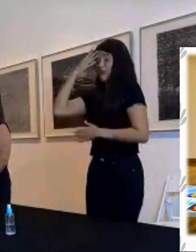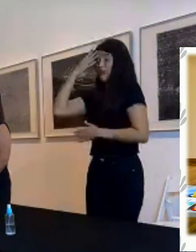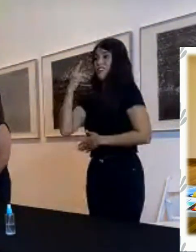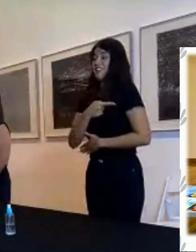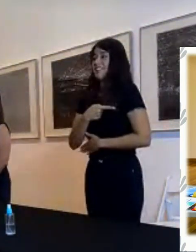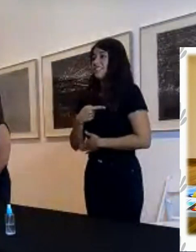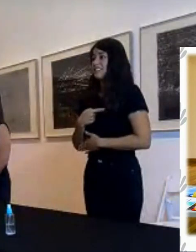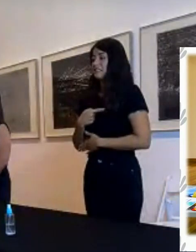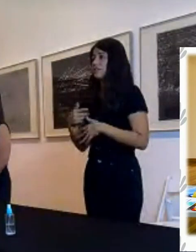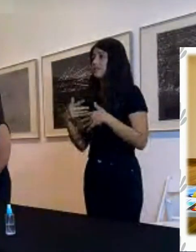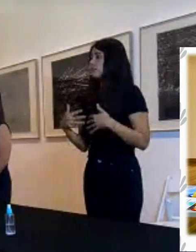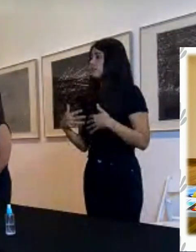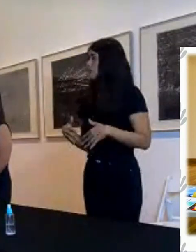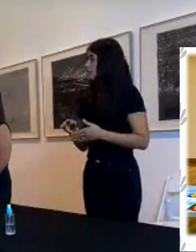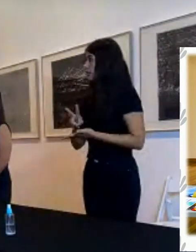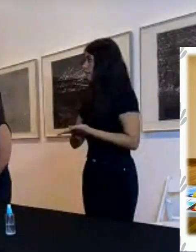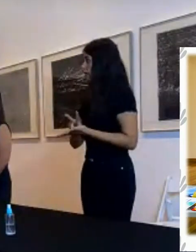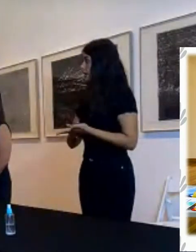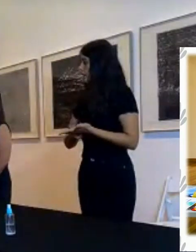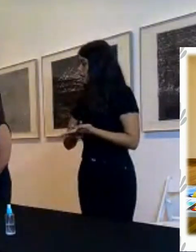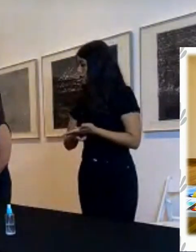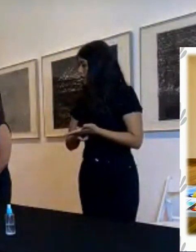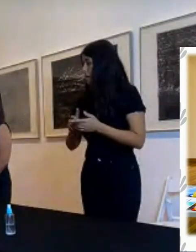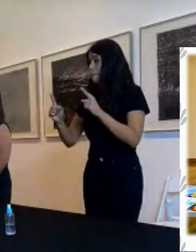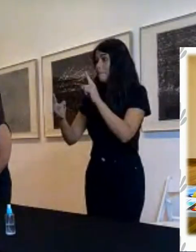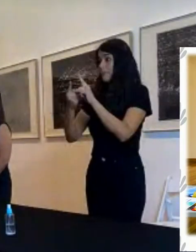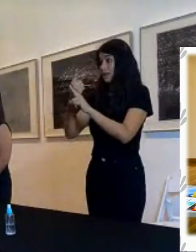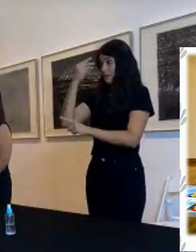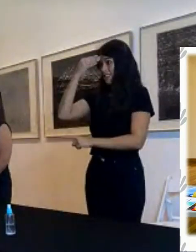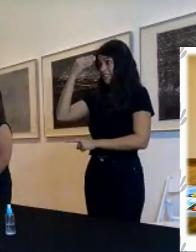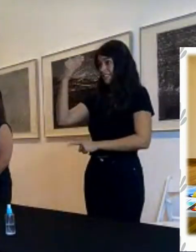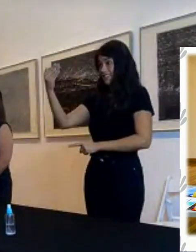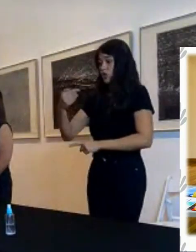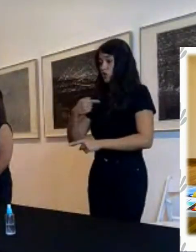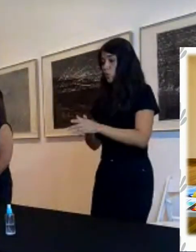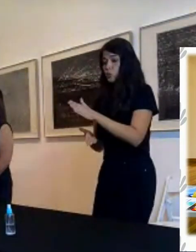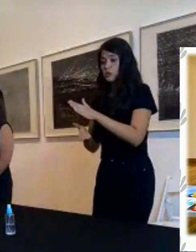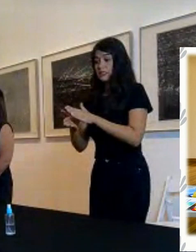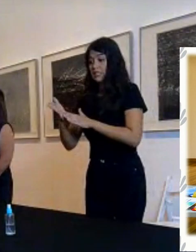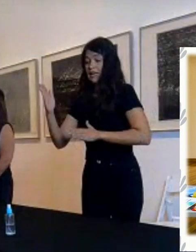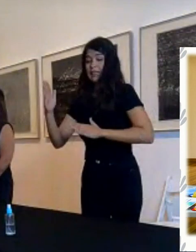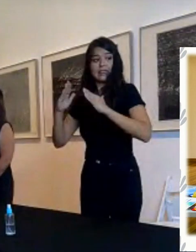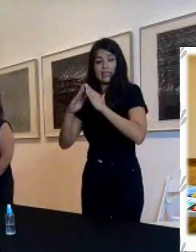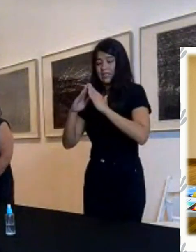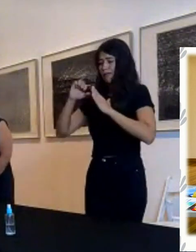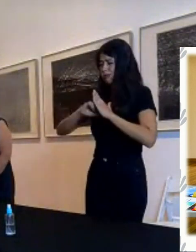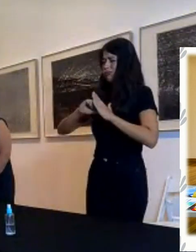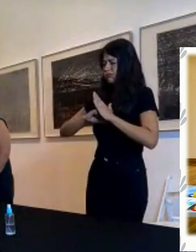tremendo. Y es tremendo de verdad. El primer día que salí de mi casa para mí